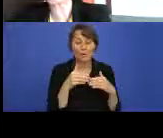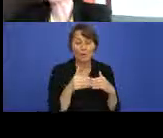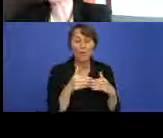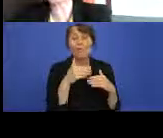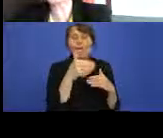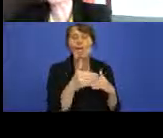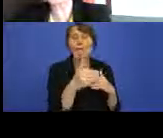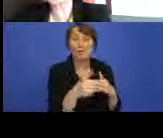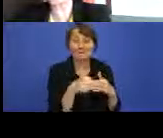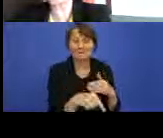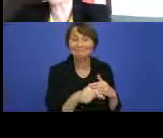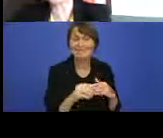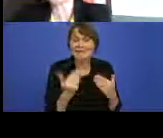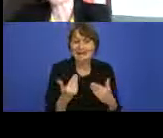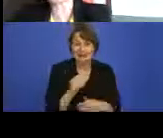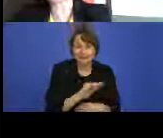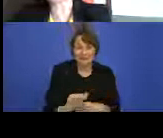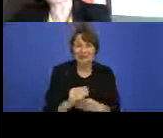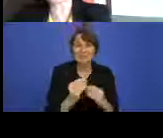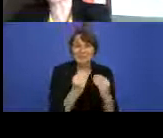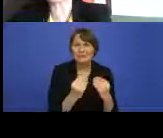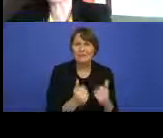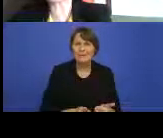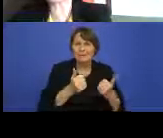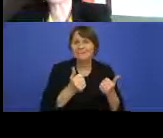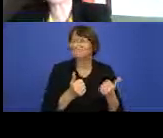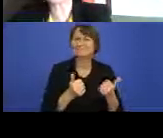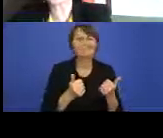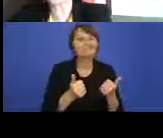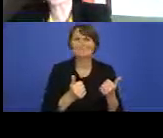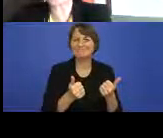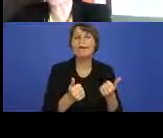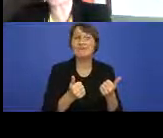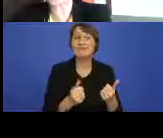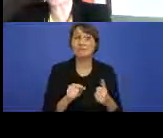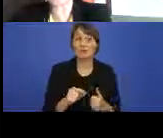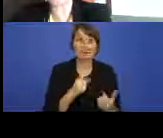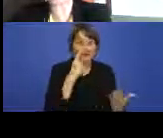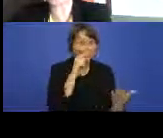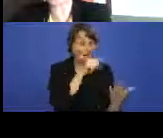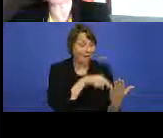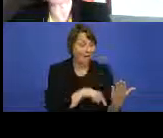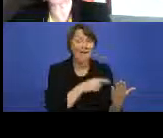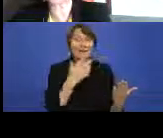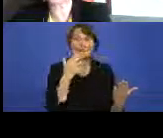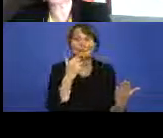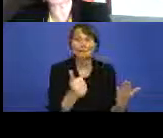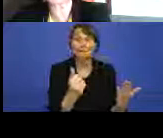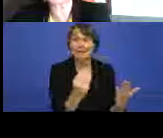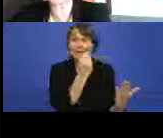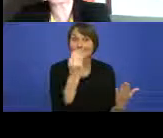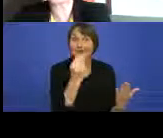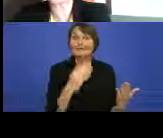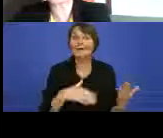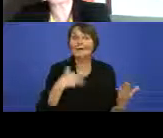terme de l'éducation de la petite enfance qui vont au-delà du simple fait d'avoir des meilleurs